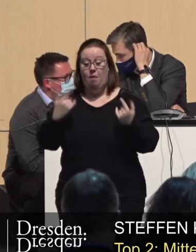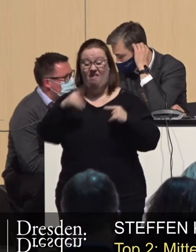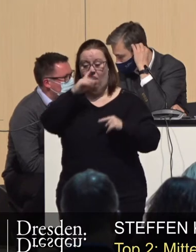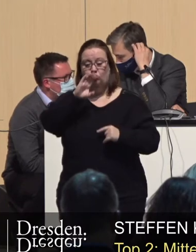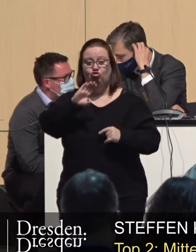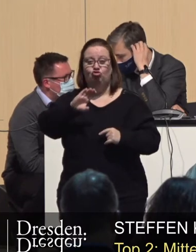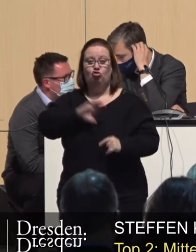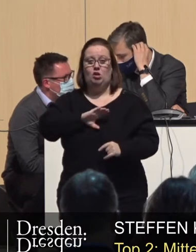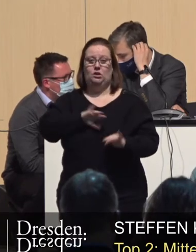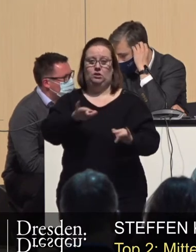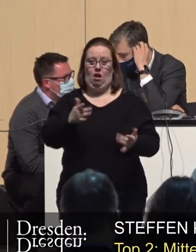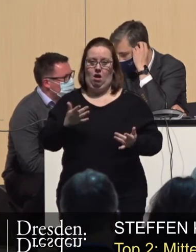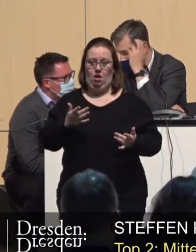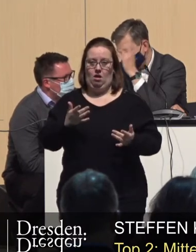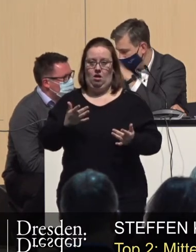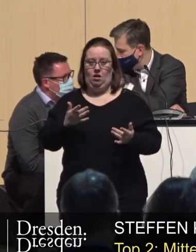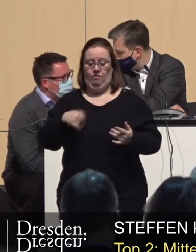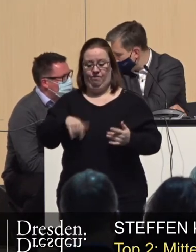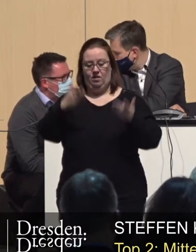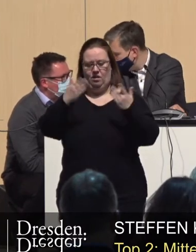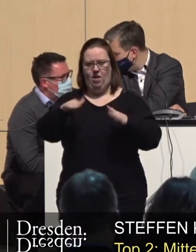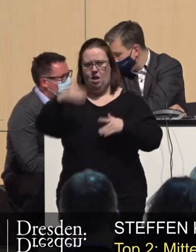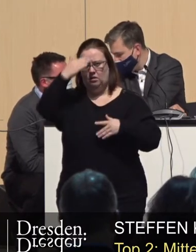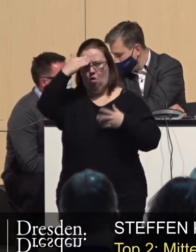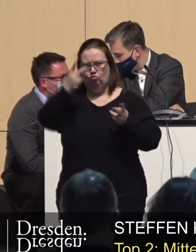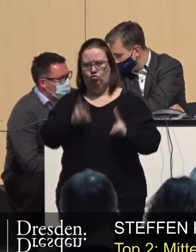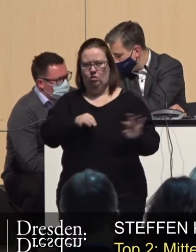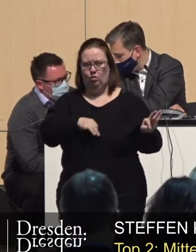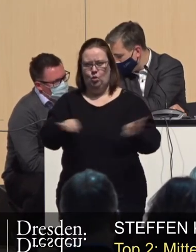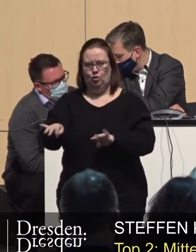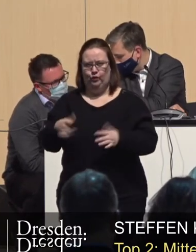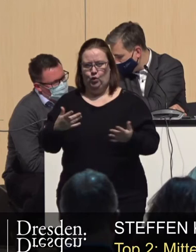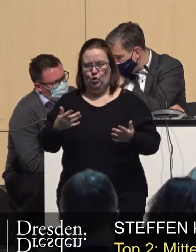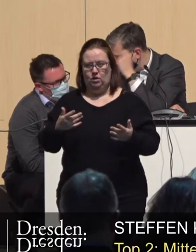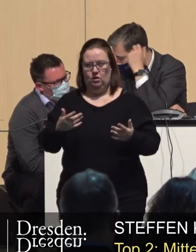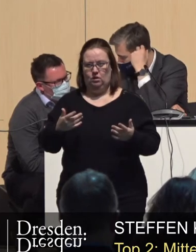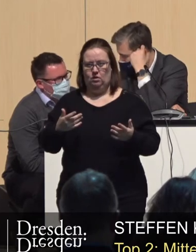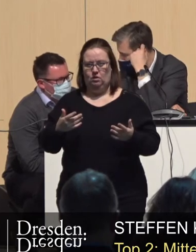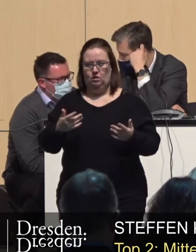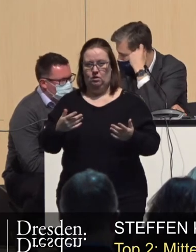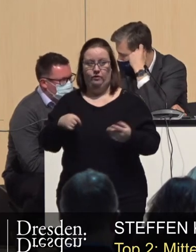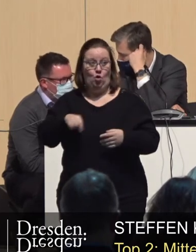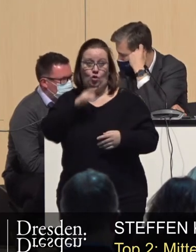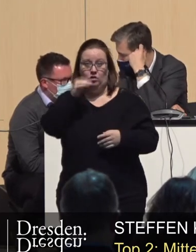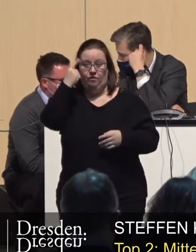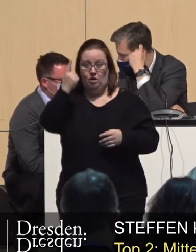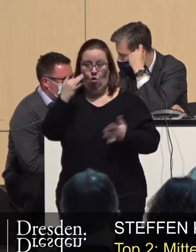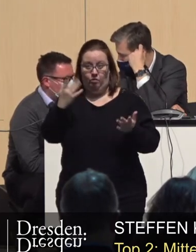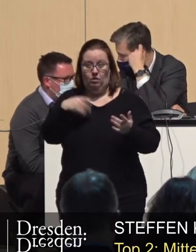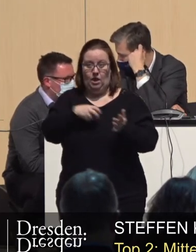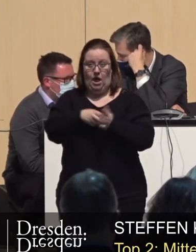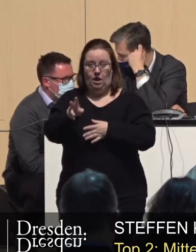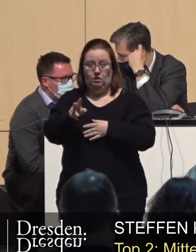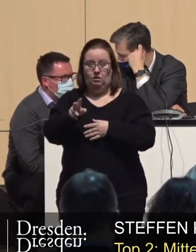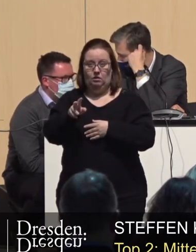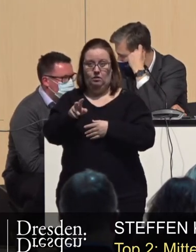gibt, in der Weihnachtshauptstadt tatsächlich was stattfinden zu lassen, wo wir heute noch nicht wissen, wie es aussieht,